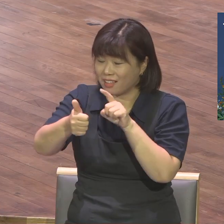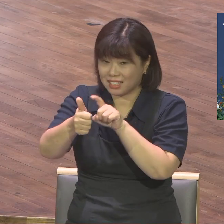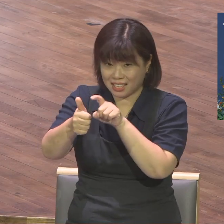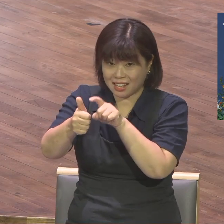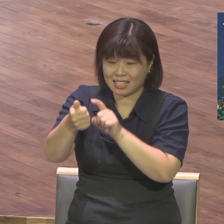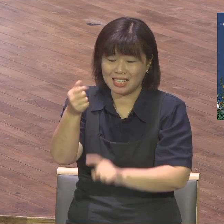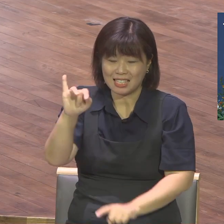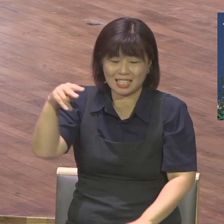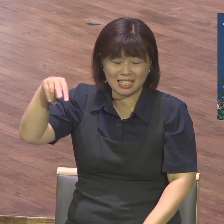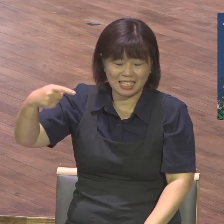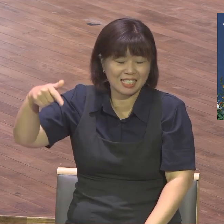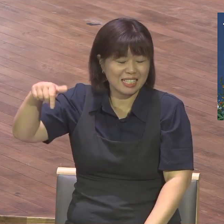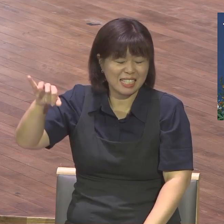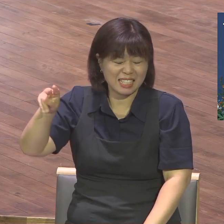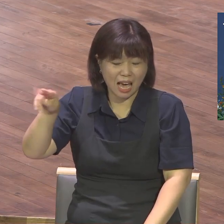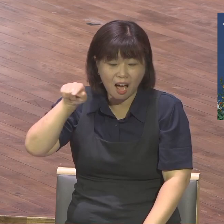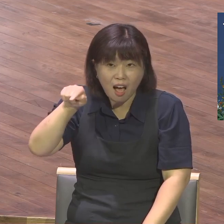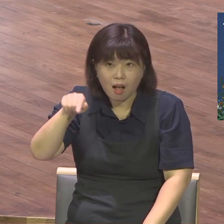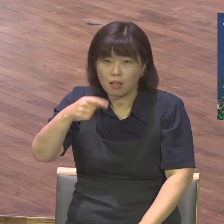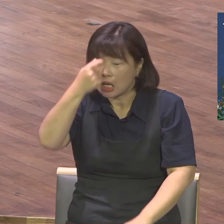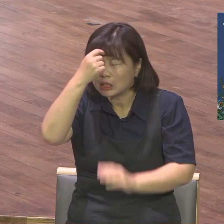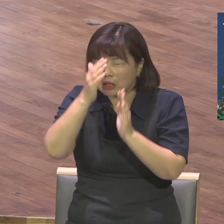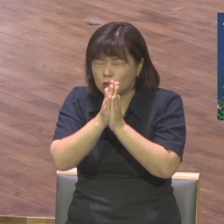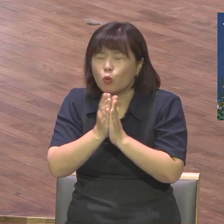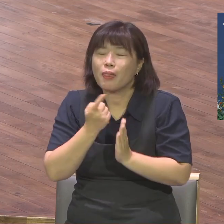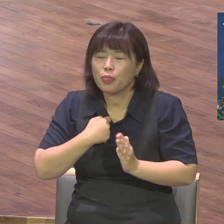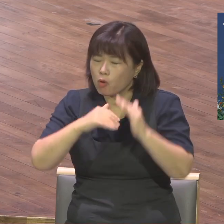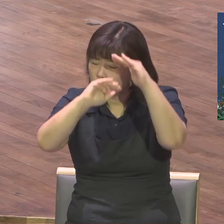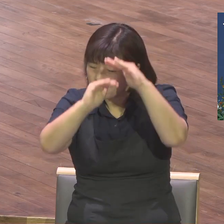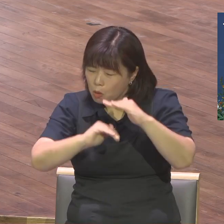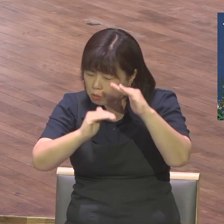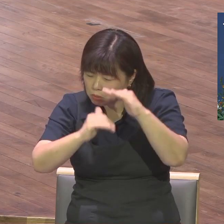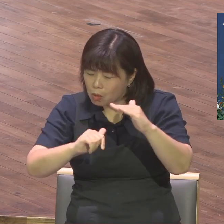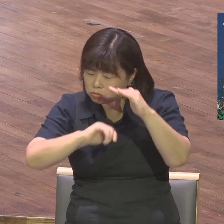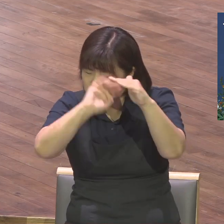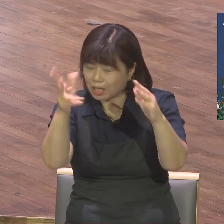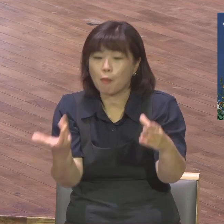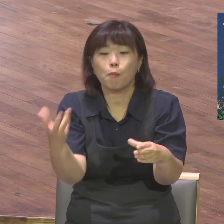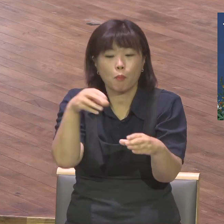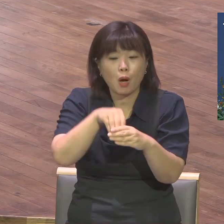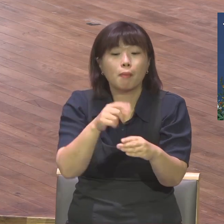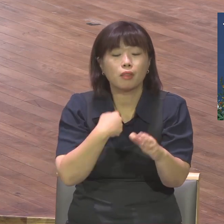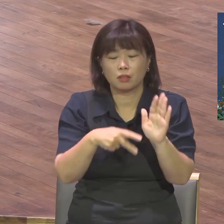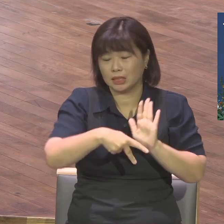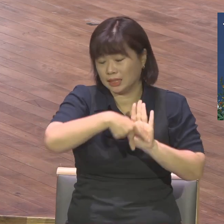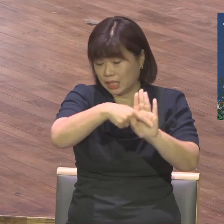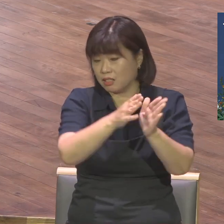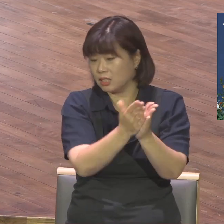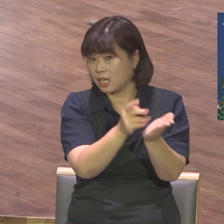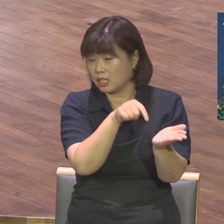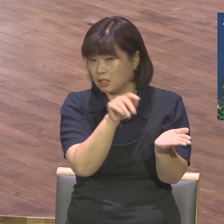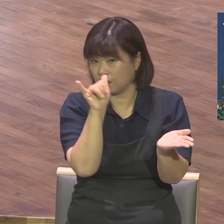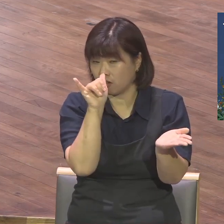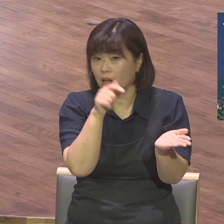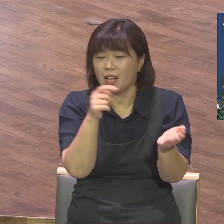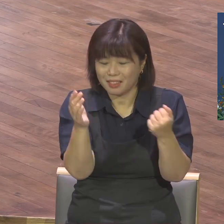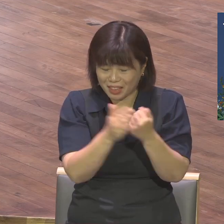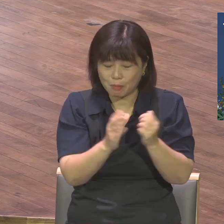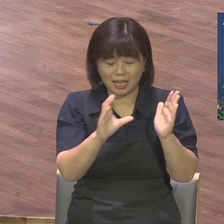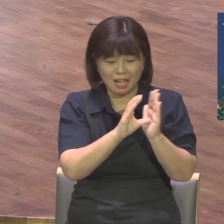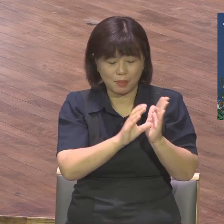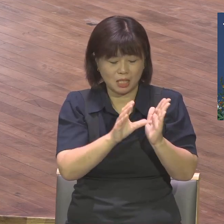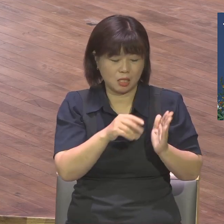것이 이사야서입니다. 이사야서의 메시지는 이렇게 격동하는 시대의 위기에 처한